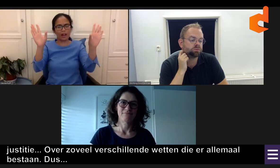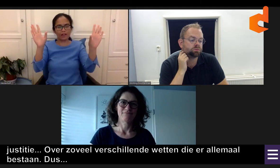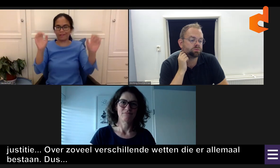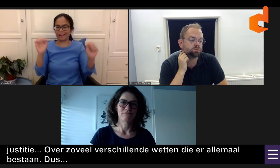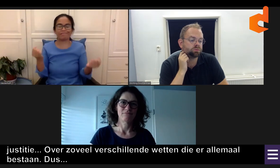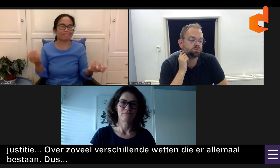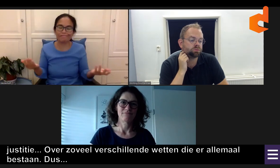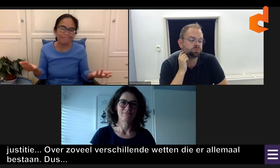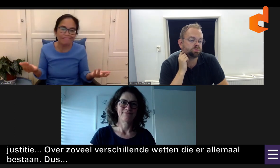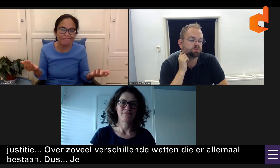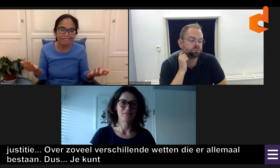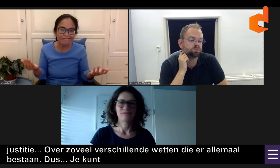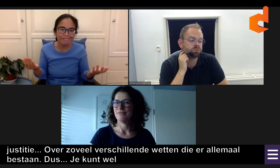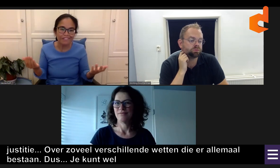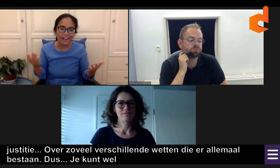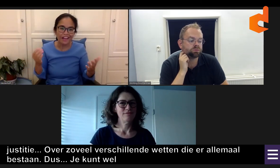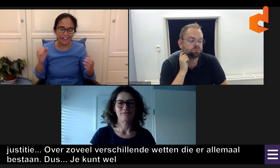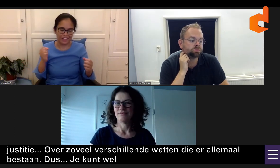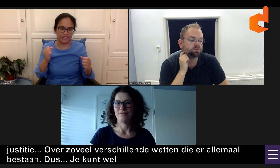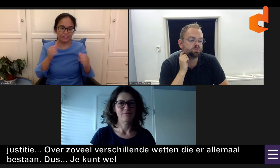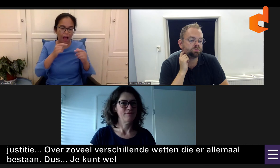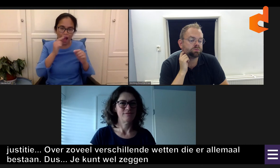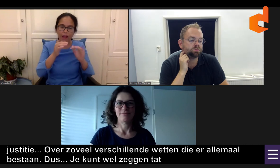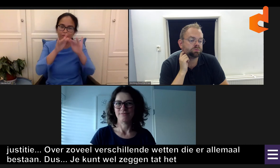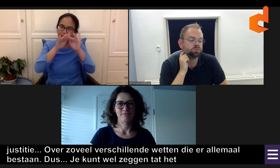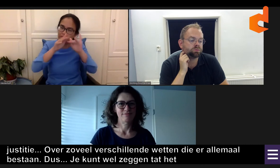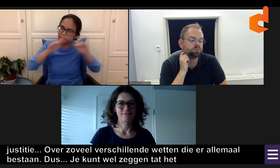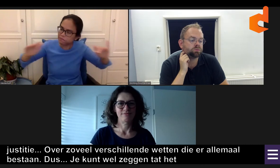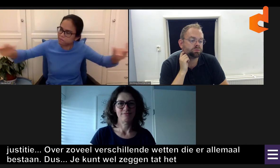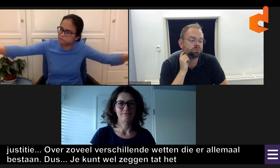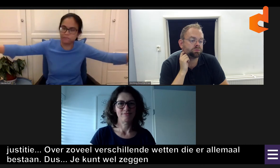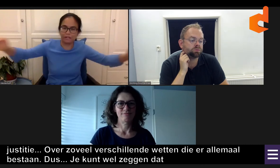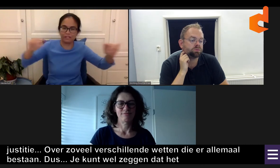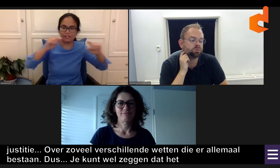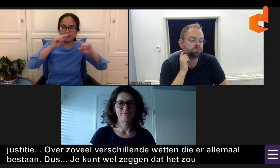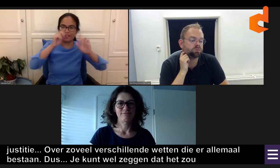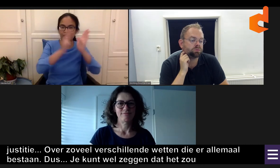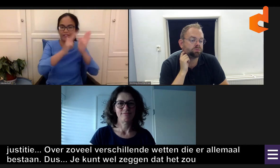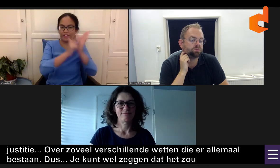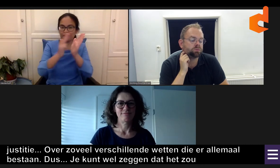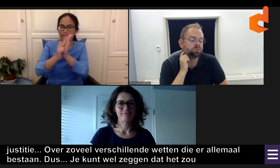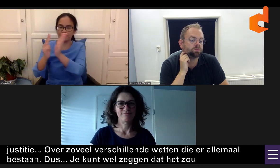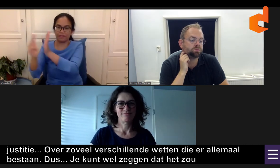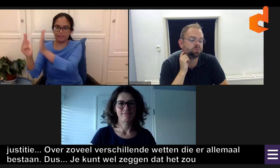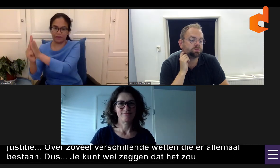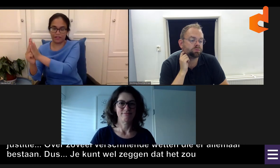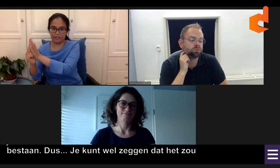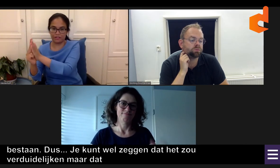je kan wel zeggen dat het dan alles zou verduidelijken, maar eigenlijk kan dat haast niet. Er zijn heel veel verschillende wetten voor